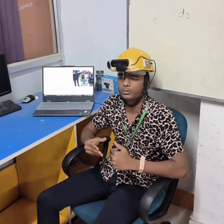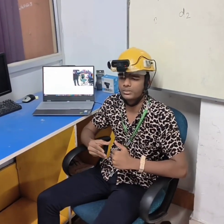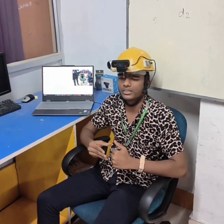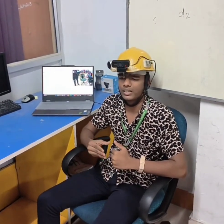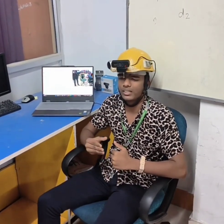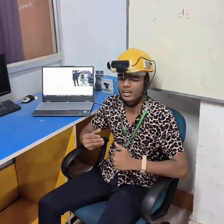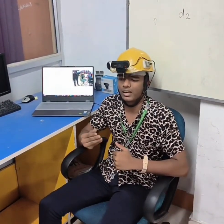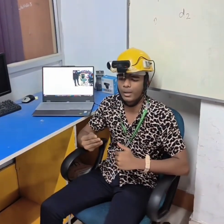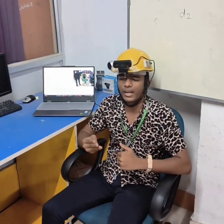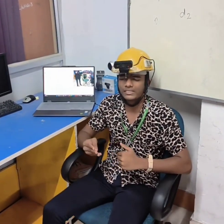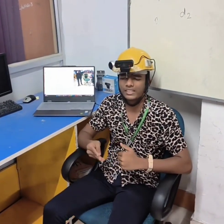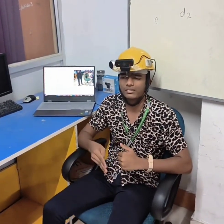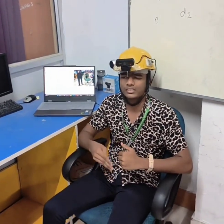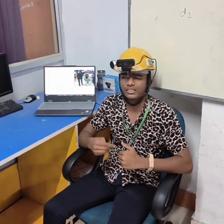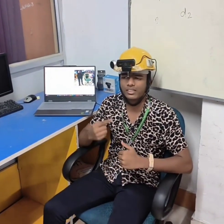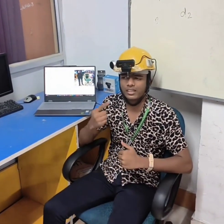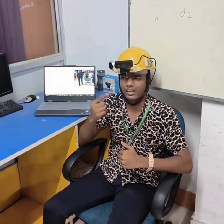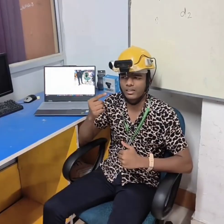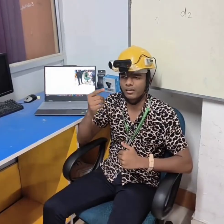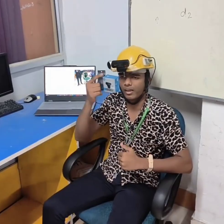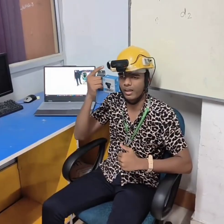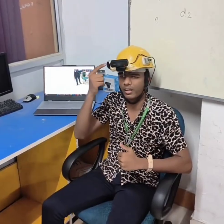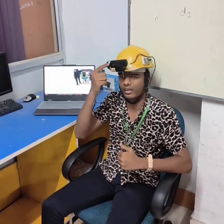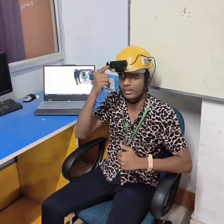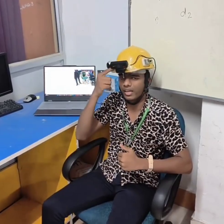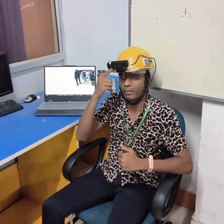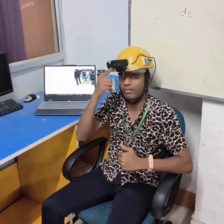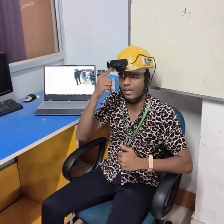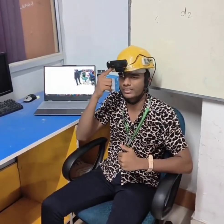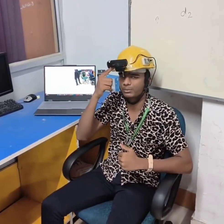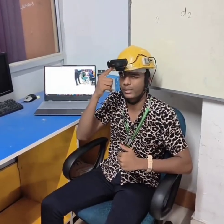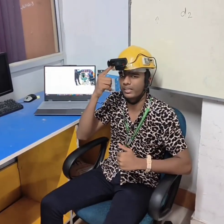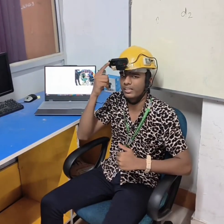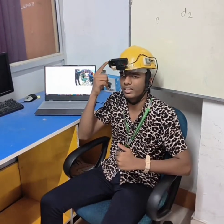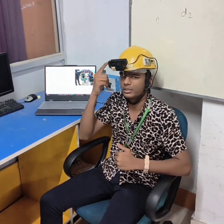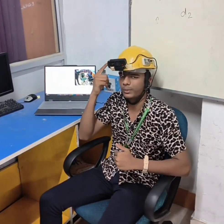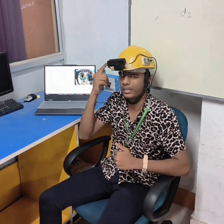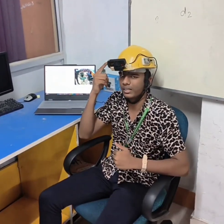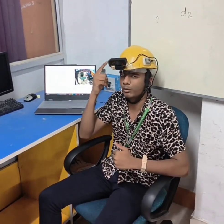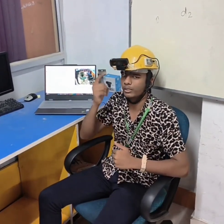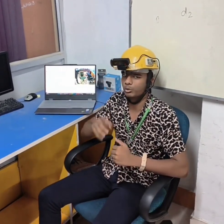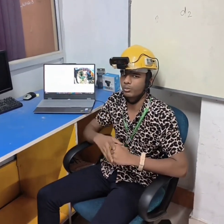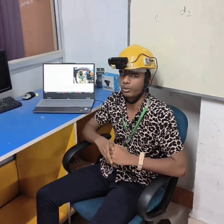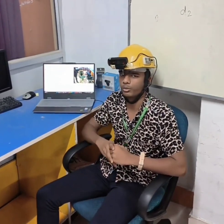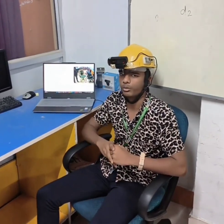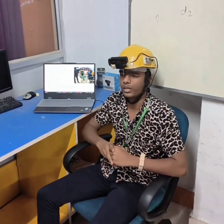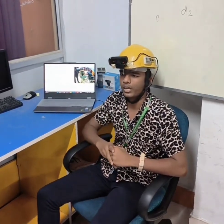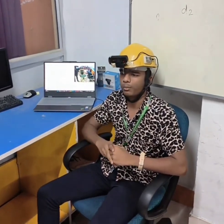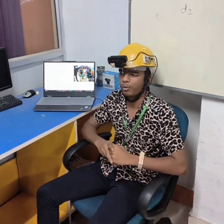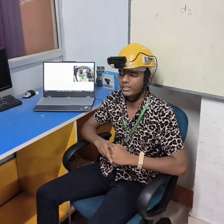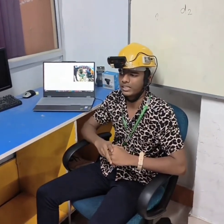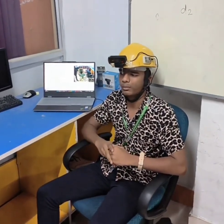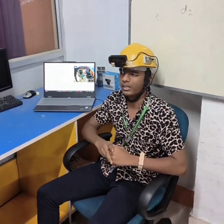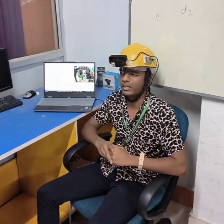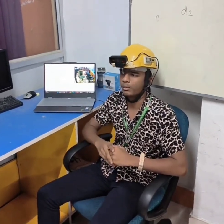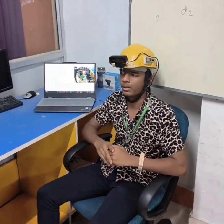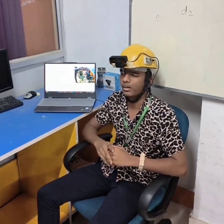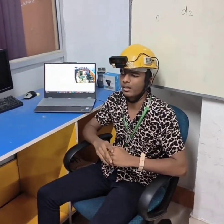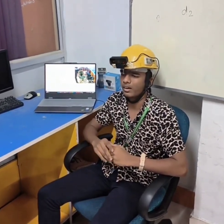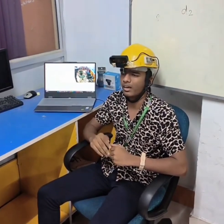ஆப்போசிட் பர்சனை நம்ம ஹேண்ட் சைனை வச்சு கேமராவில் ஆக்சஸ் பண்ணி ஸ்பீக்கர்லேருந்து வாய்ஸ் கொடுக்க முடியும். இப்போது எக்ஸாம்பிளுக்கு